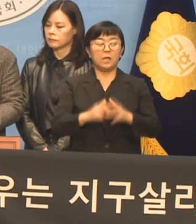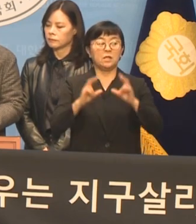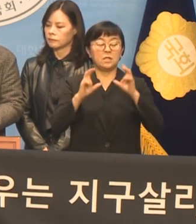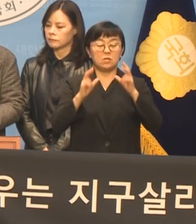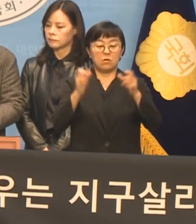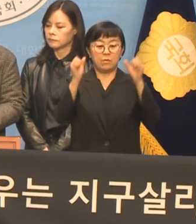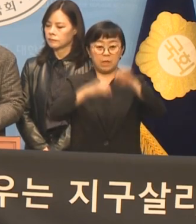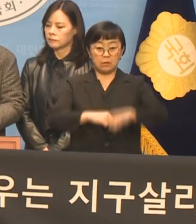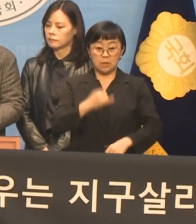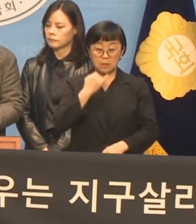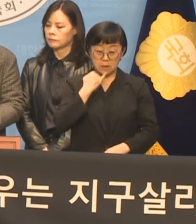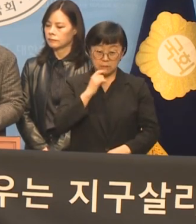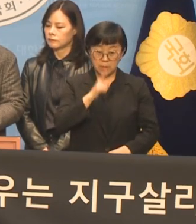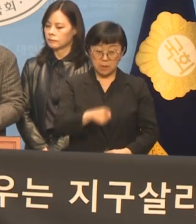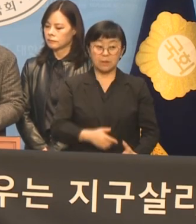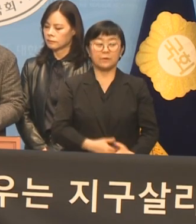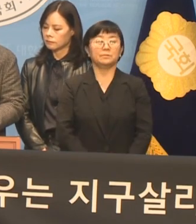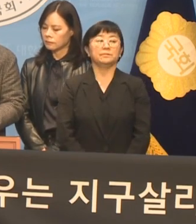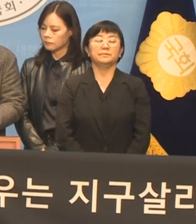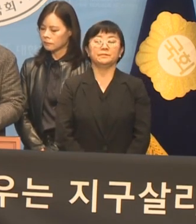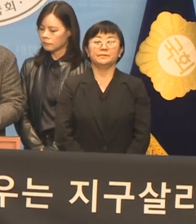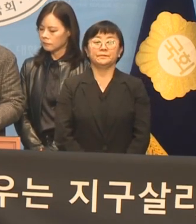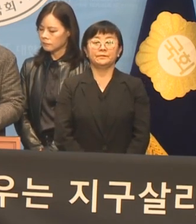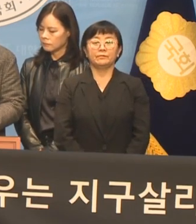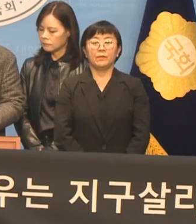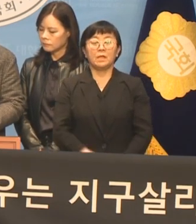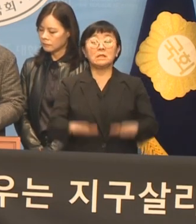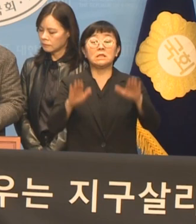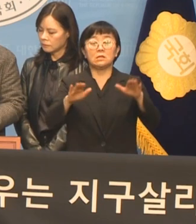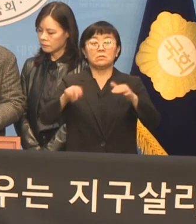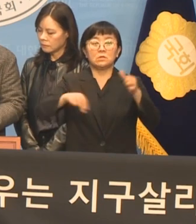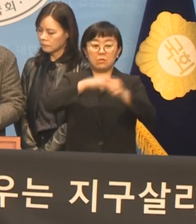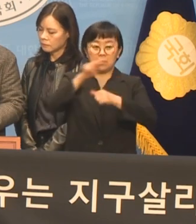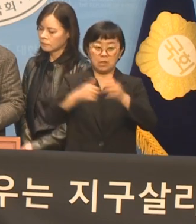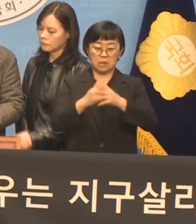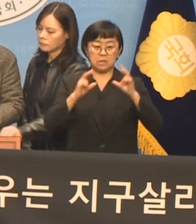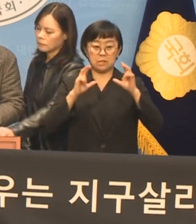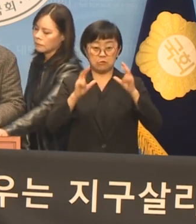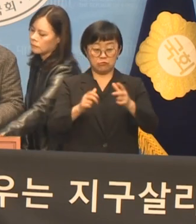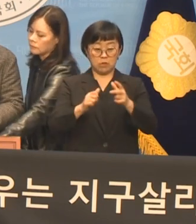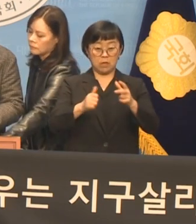지구가 망해도 괜찮단 말씀인지, 작금의 현실이 지구의 존망이 달린 일이라 할지니